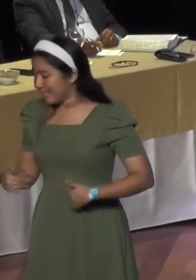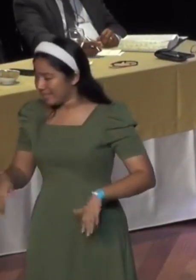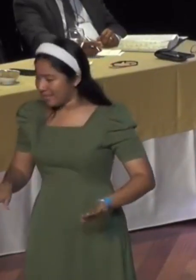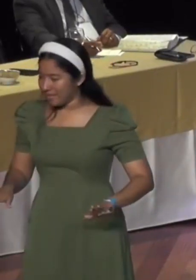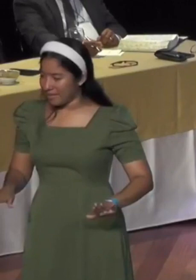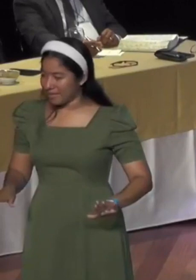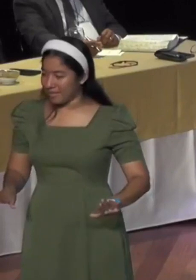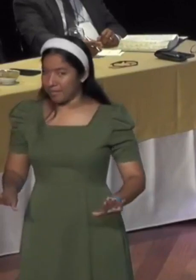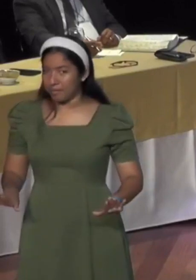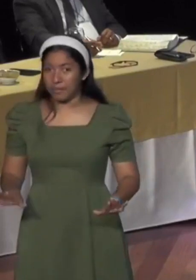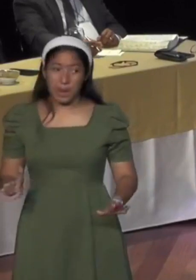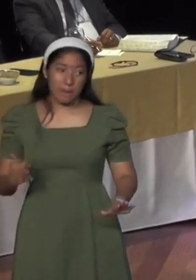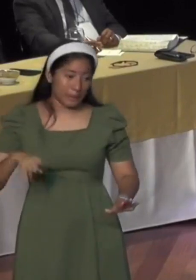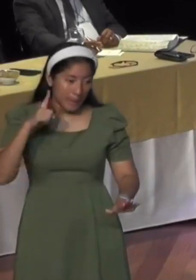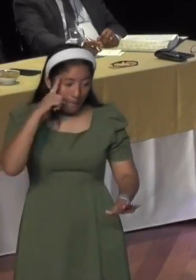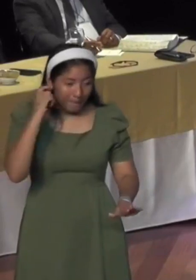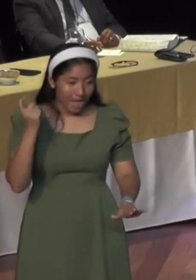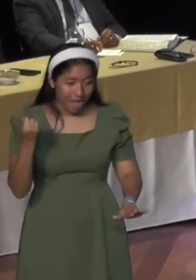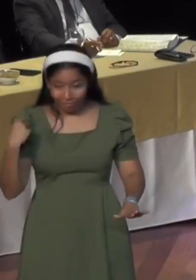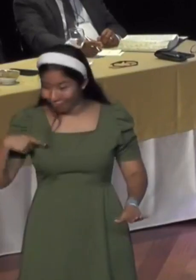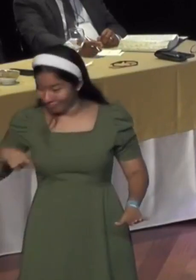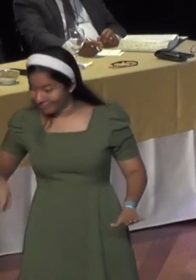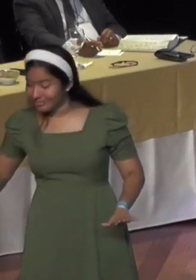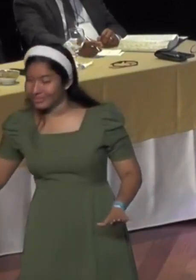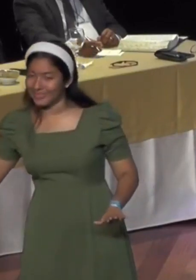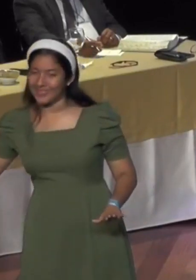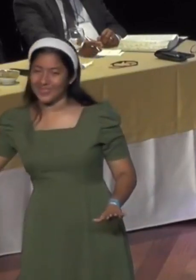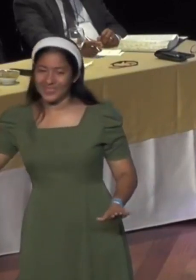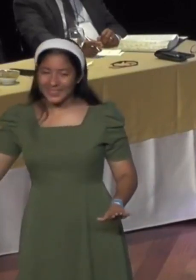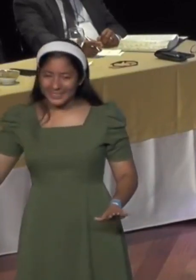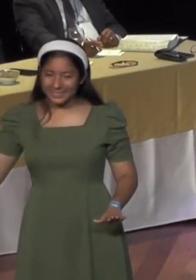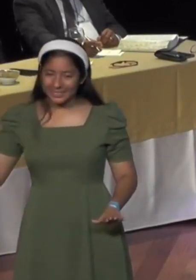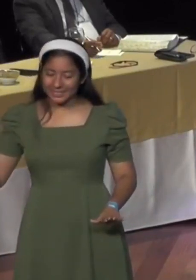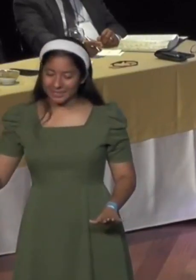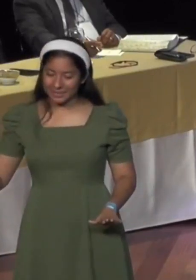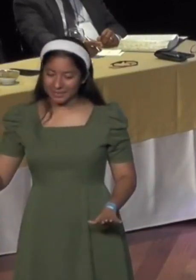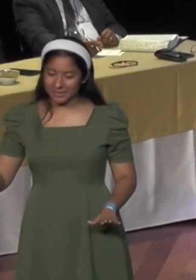Paradójico, porque para allá va algo.